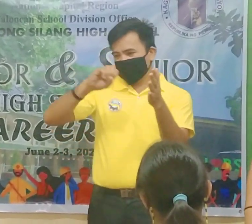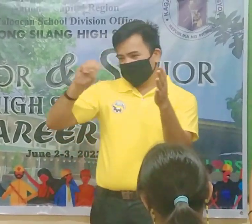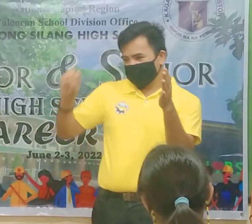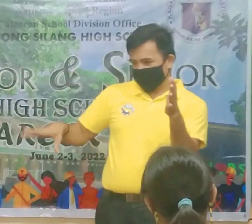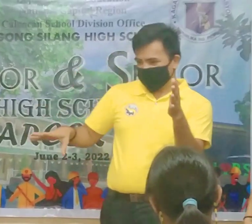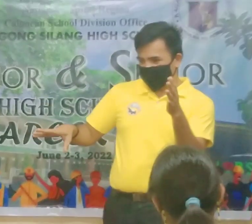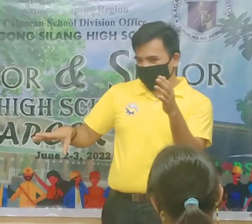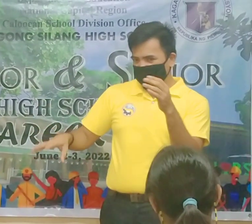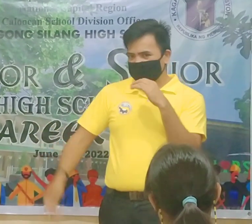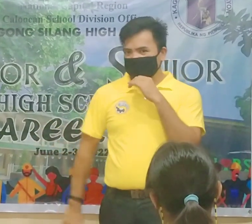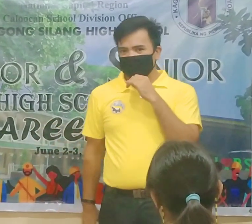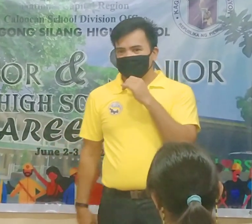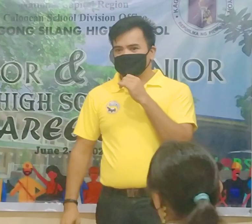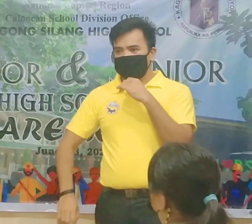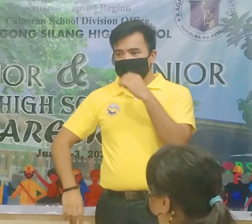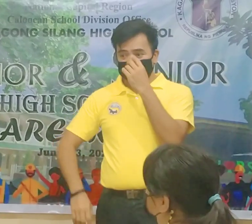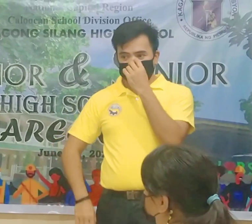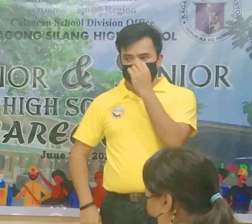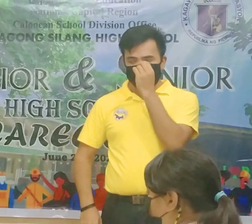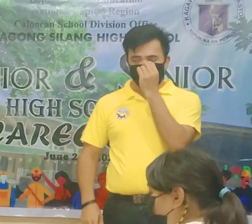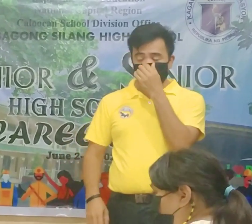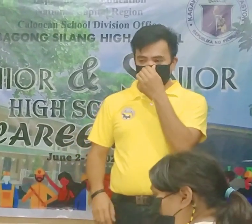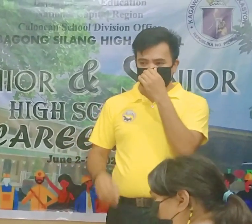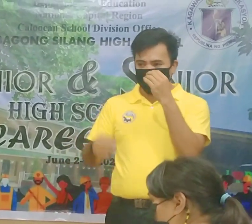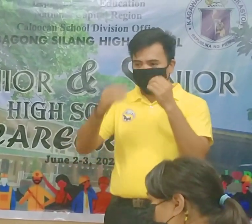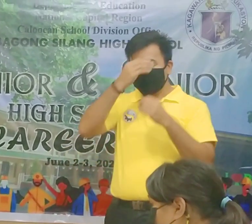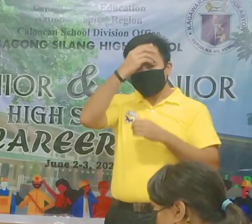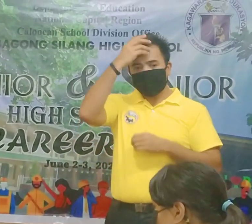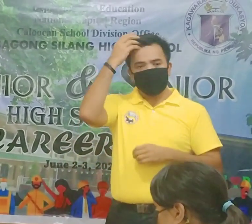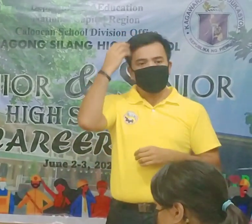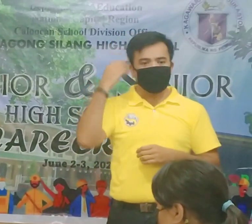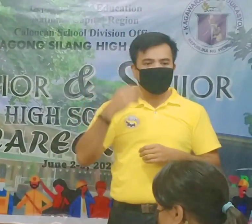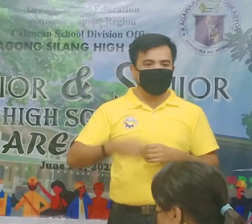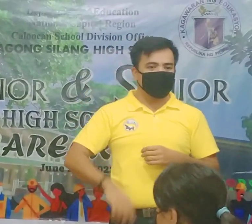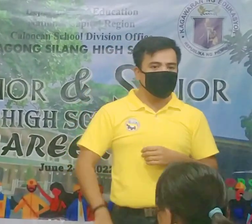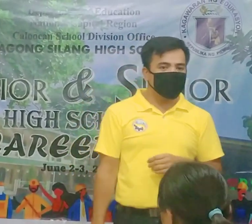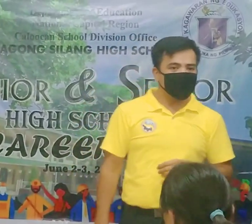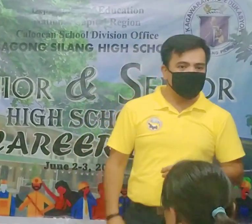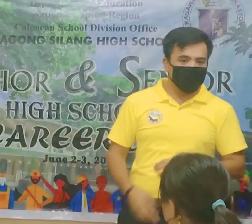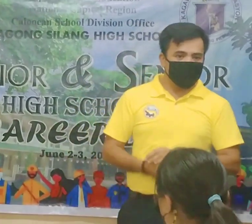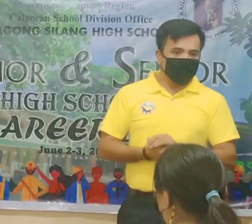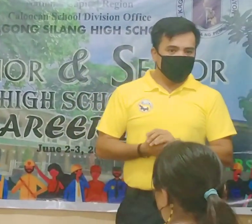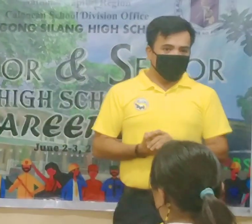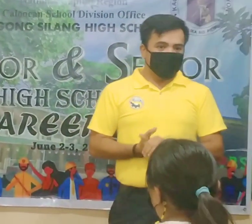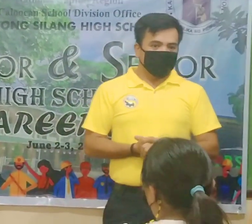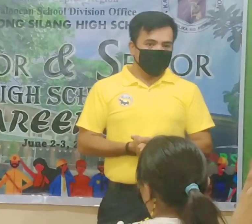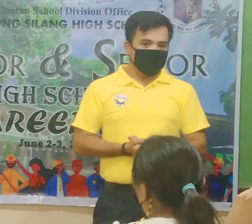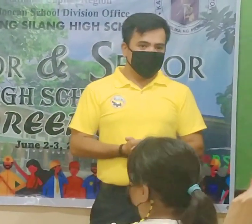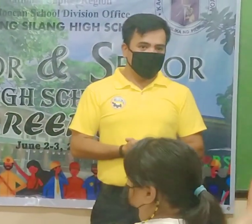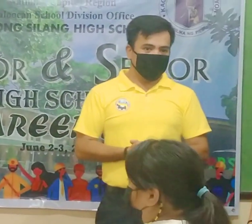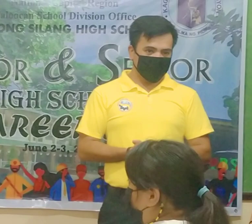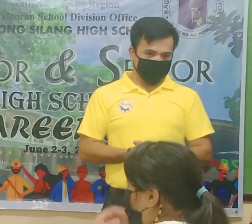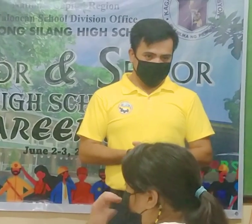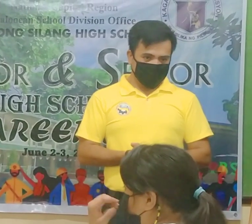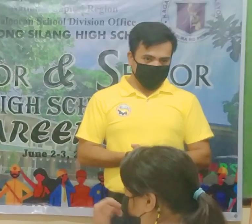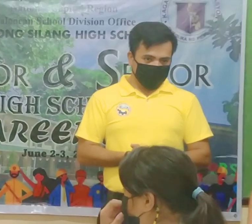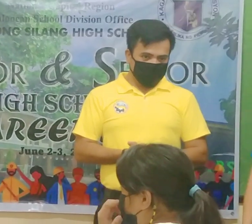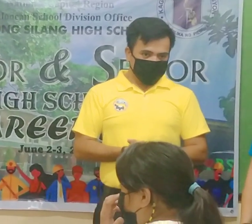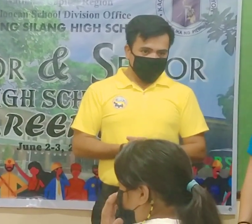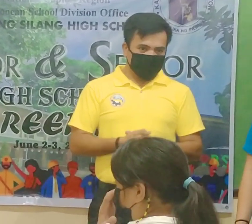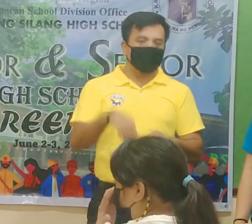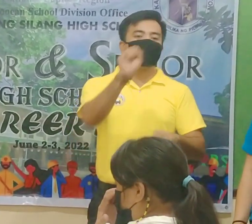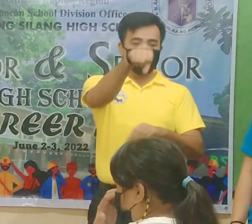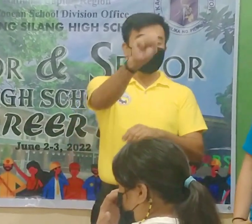sa admin mo namin kung may pagkakaroon sila ng refer cookery sa ating mga student. Then,